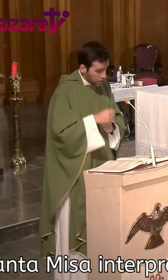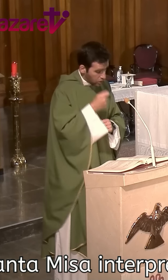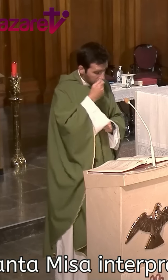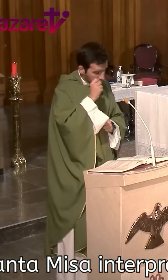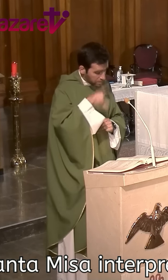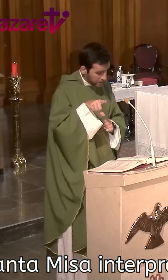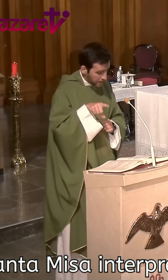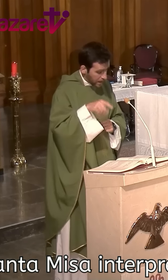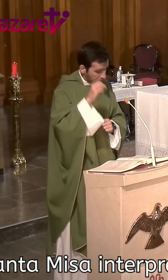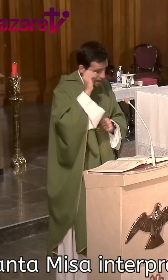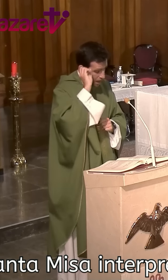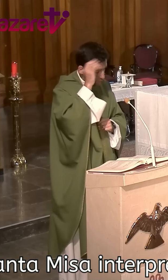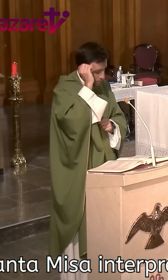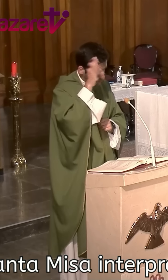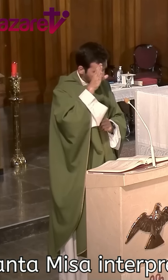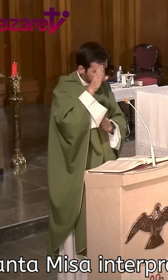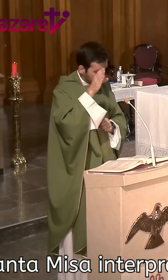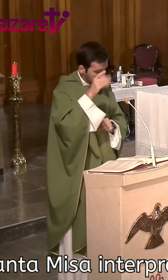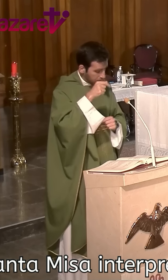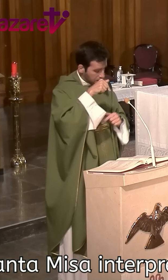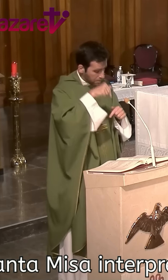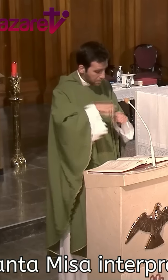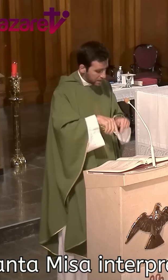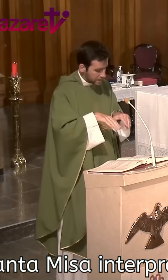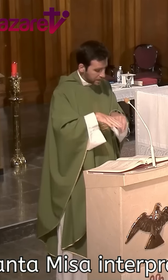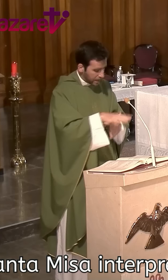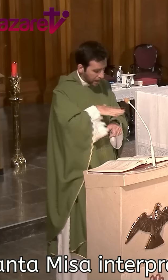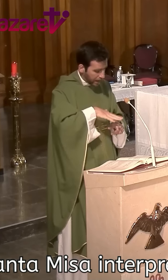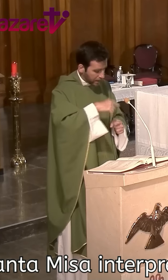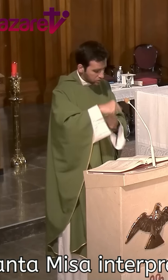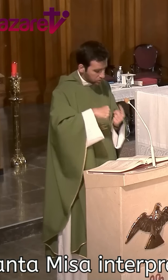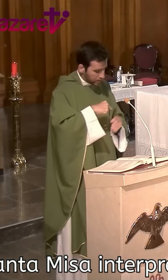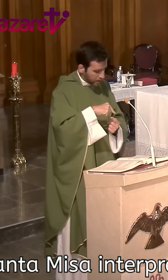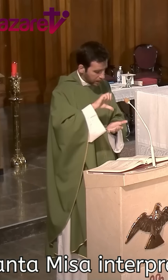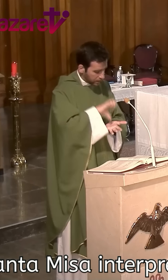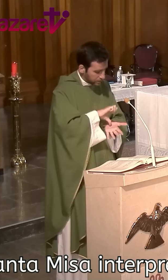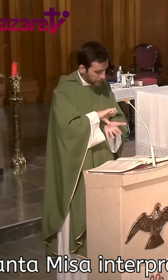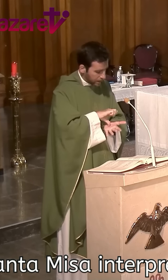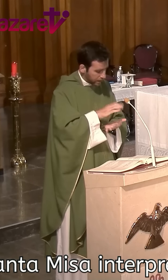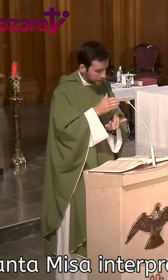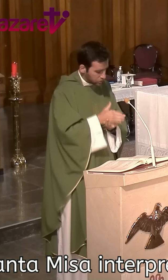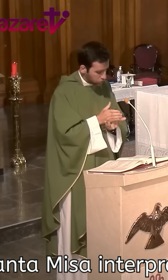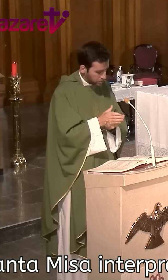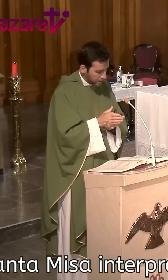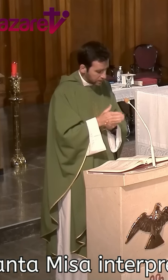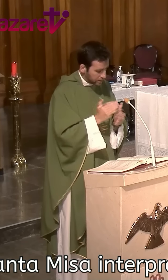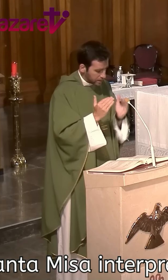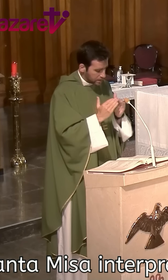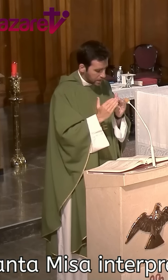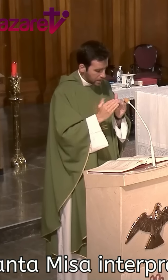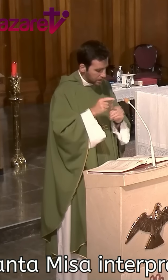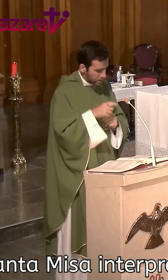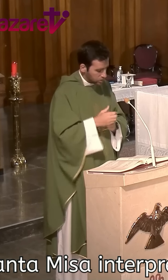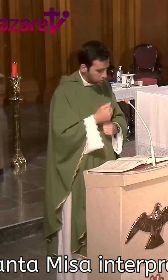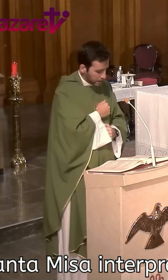¿no desprecian a un profeta más que en su tierra, entre sus parientes y en su casa?